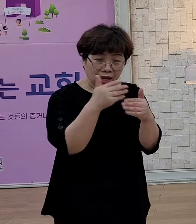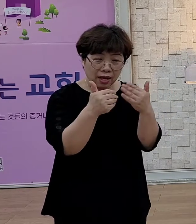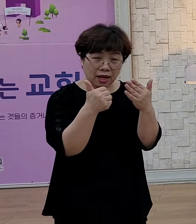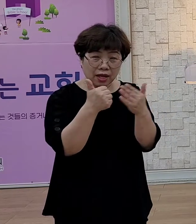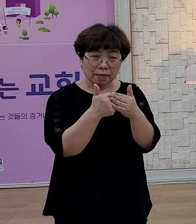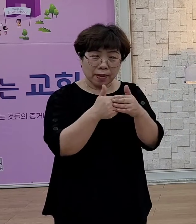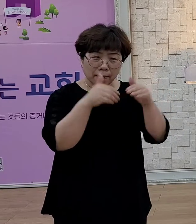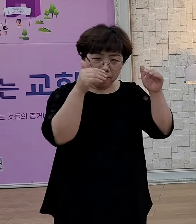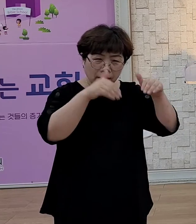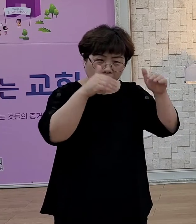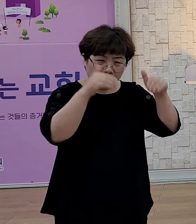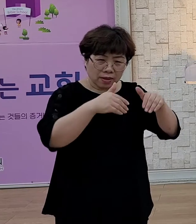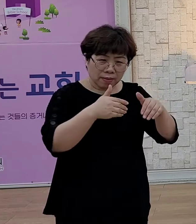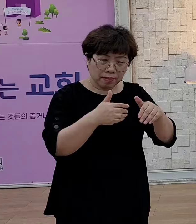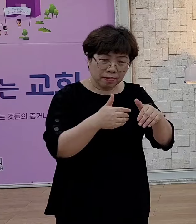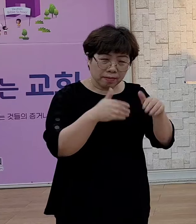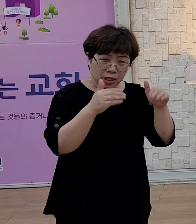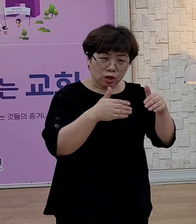늦은 비든 비를